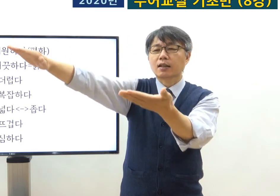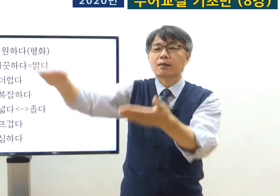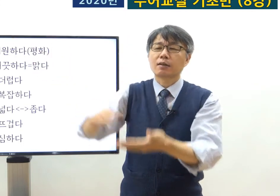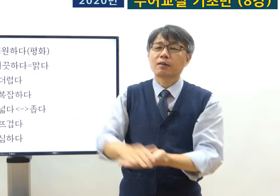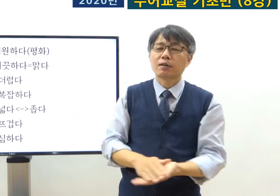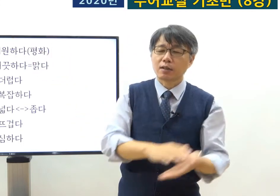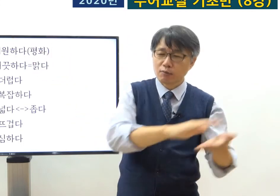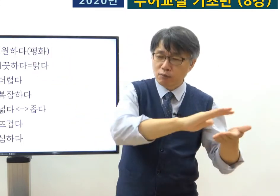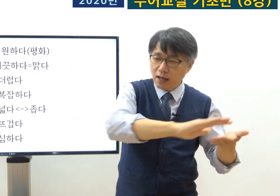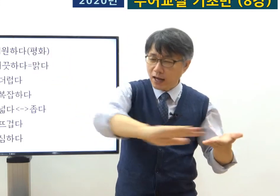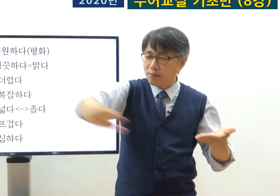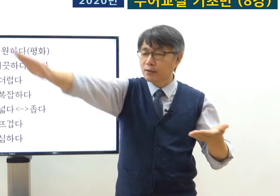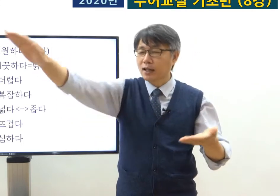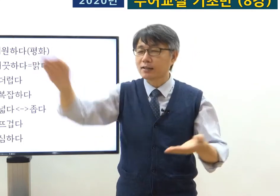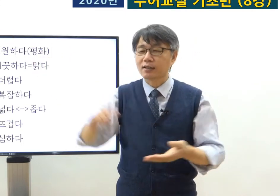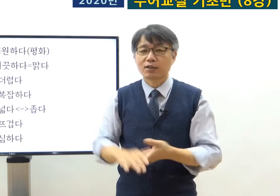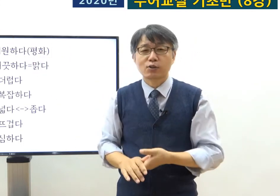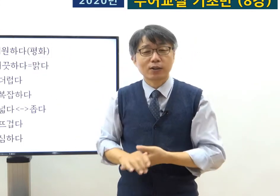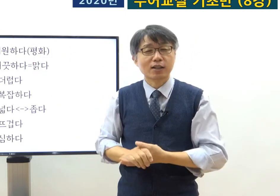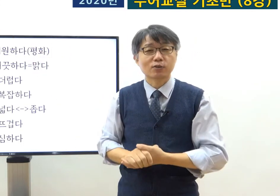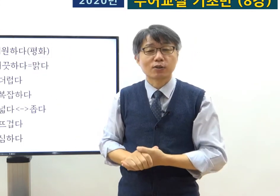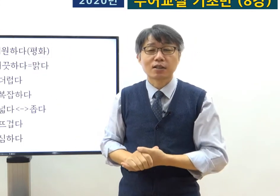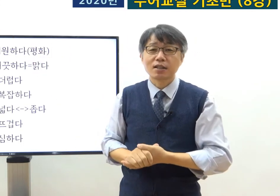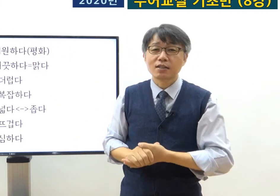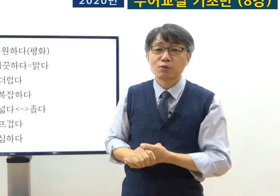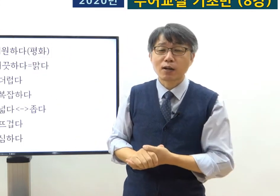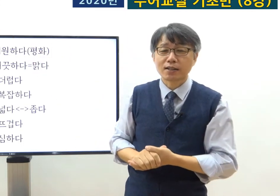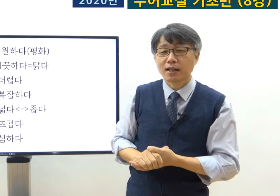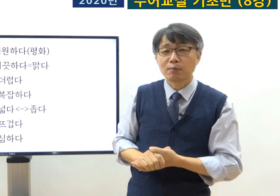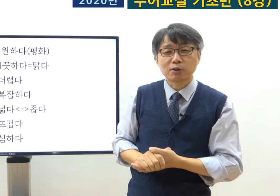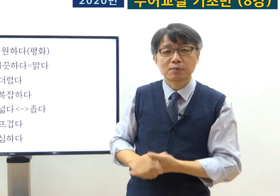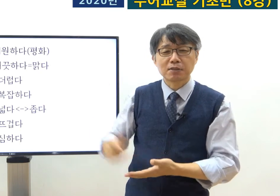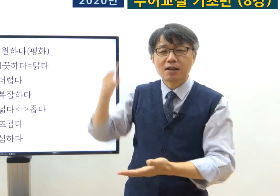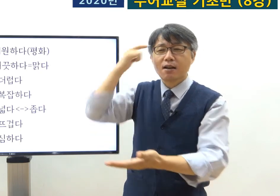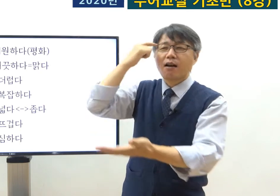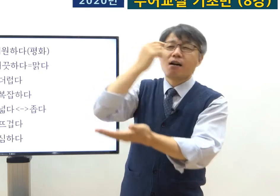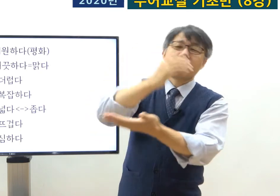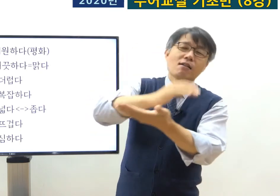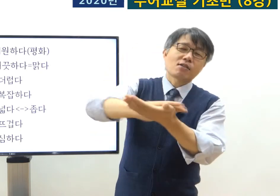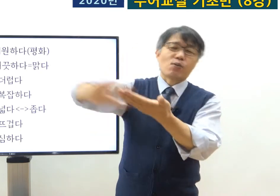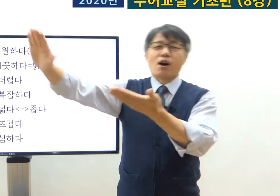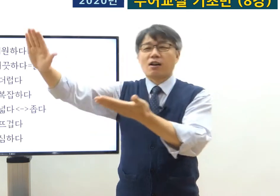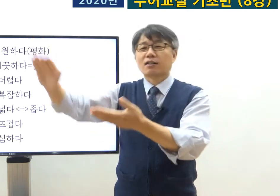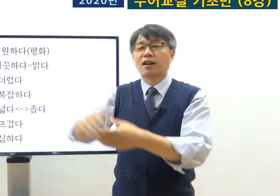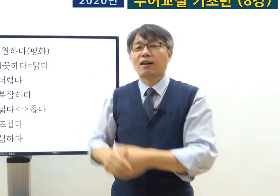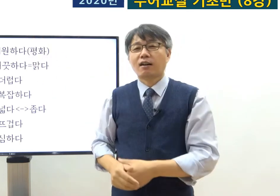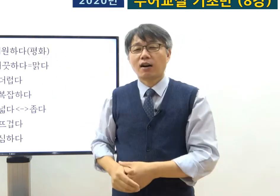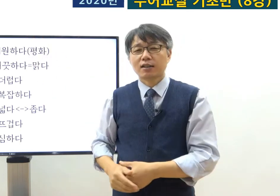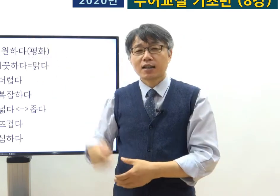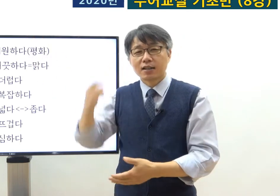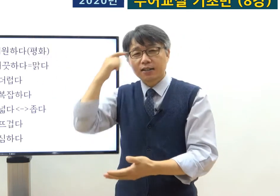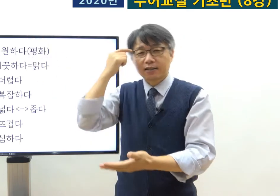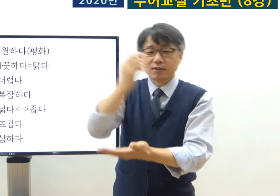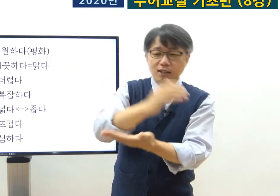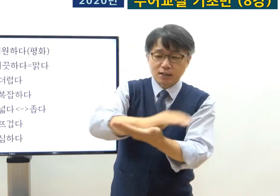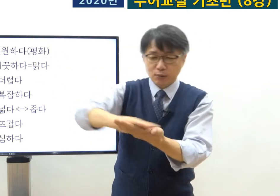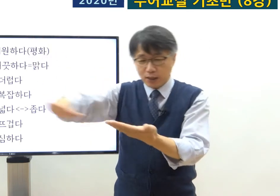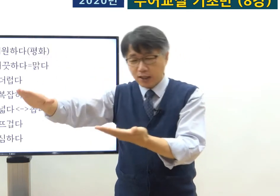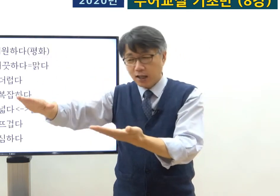이렇게 쫙 앞으로 나가는 거, 시원한 거죠. 이 수화가 되게 멋있습니다. 시원하다. 생각이 딱 정리가 시원하다.